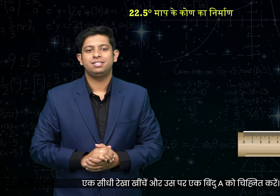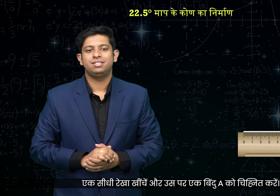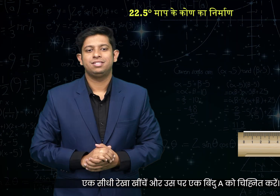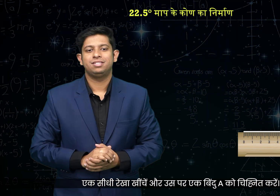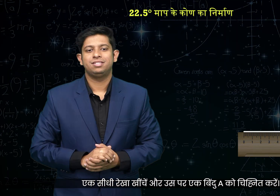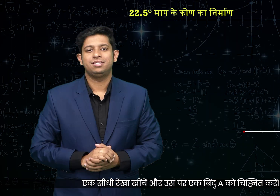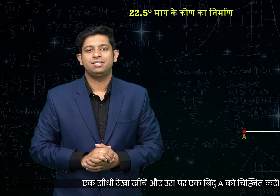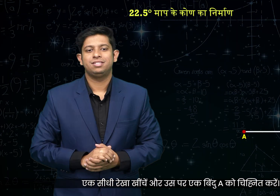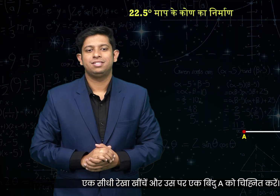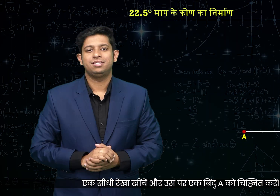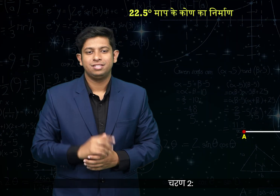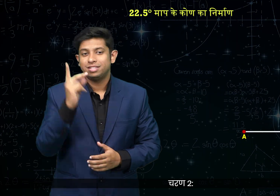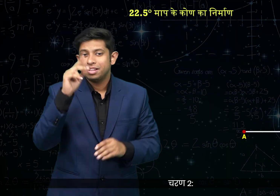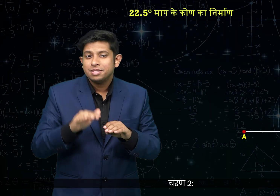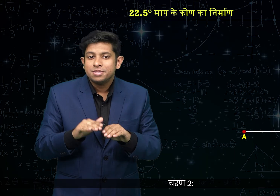चिन्हित करें।